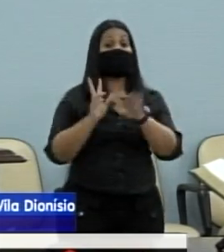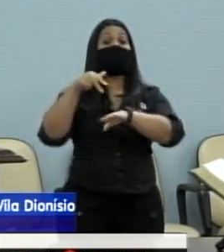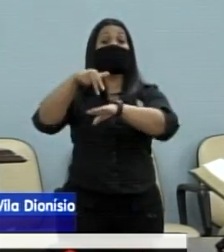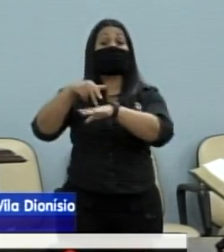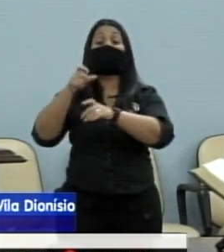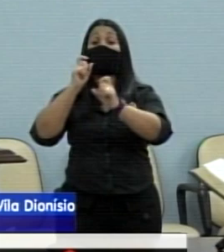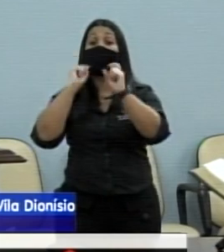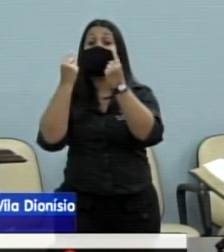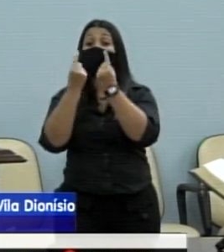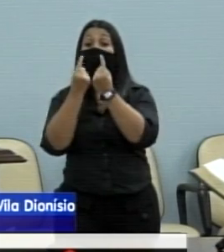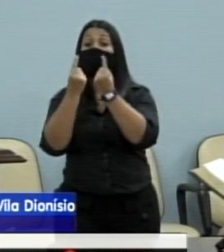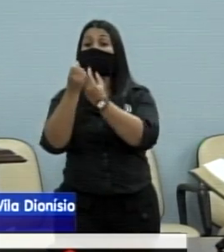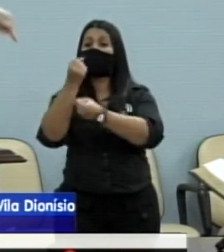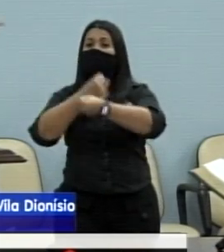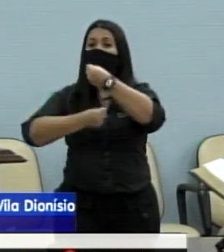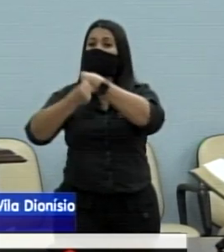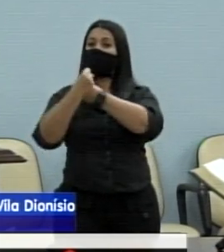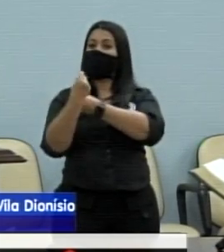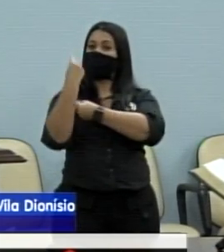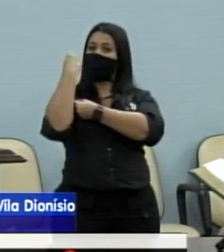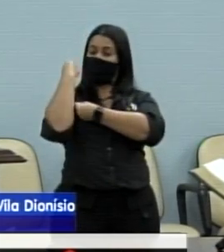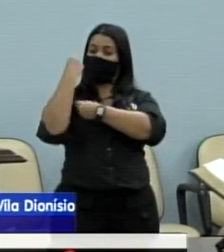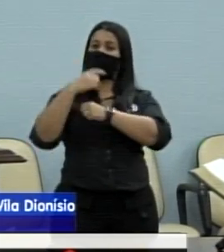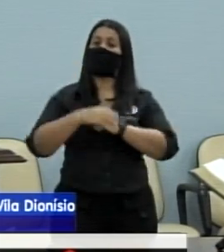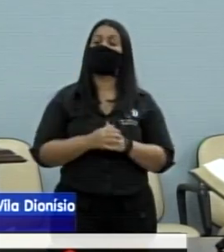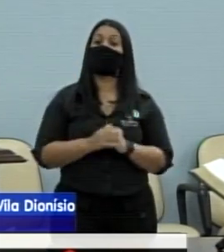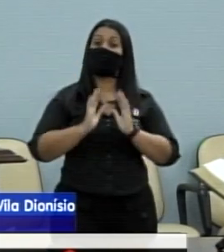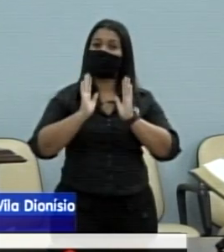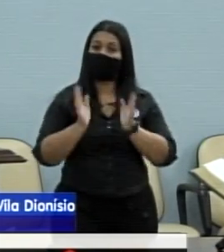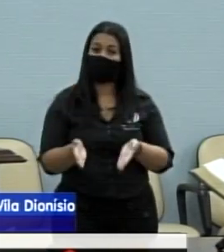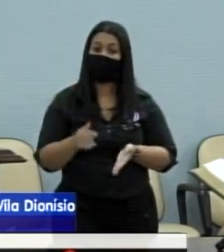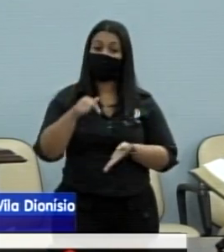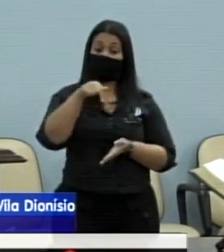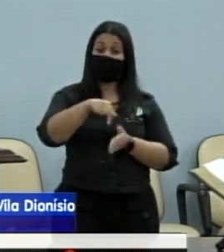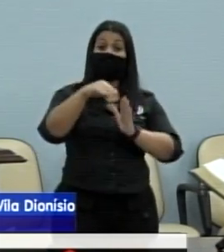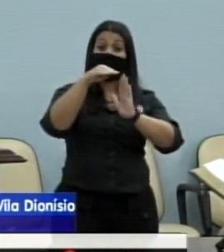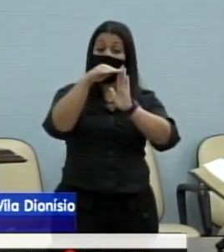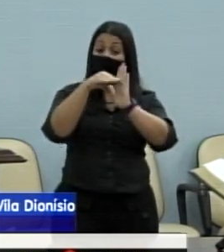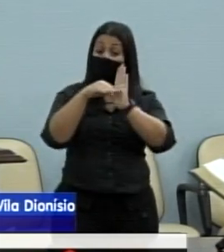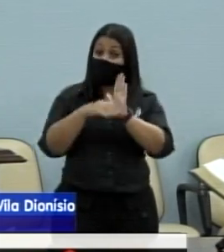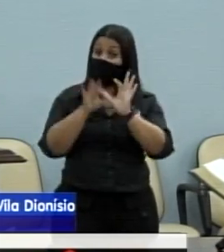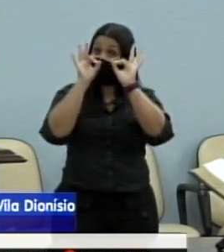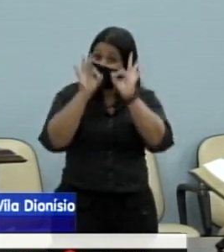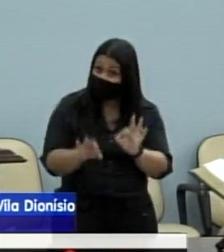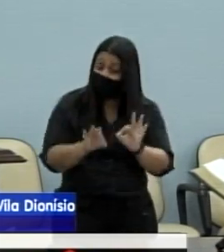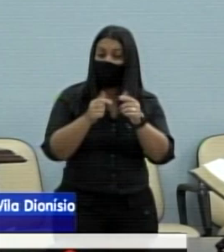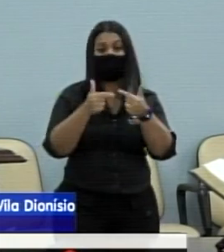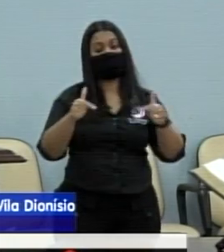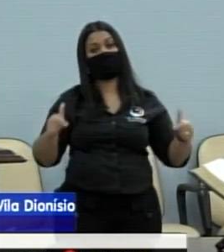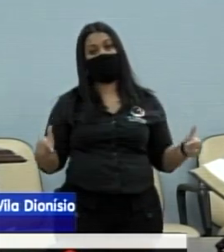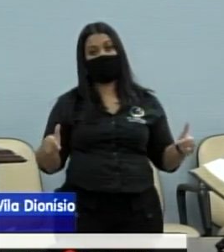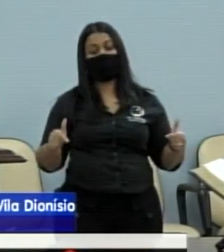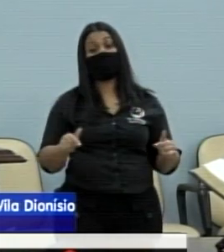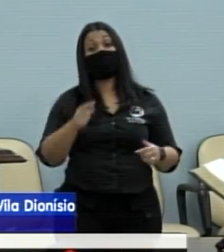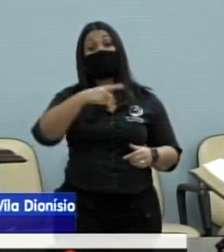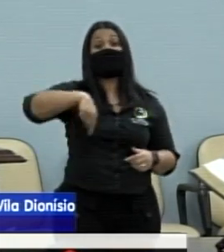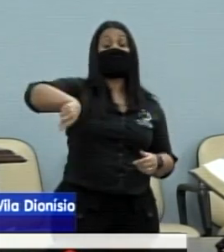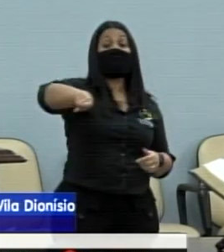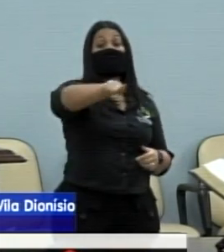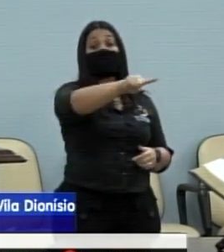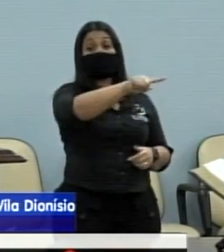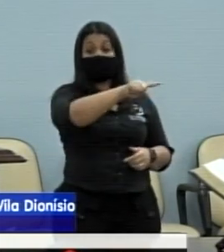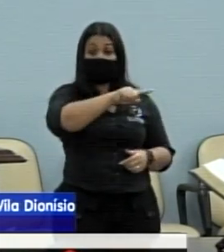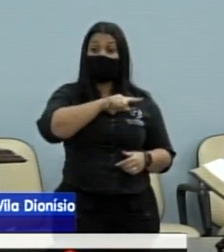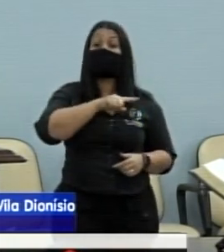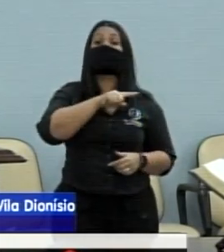lá atrás, no ano passado, no começo do ano eu estive aqui, né? Que essas medidas não são efetivas. E vocês